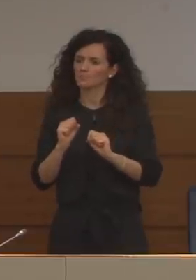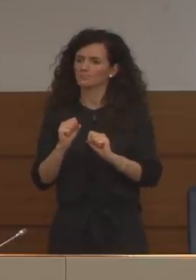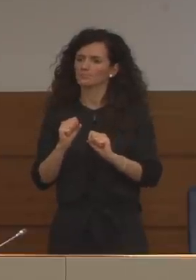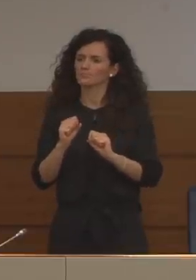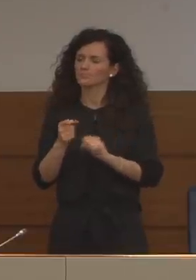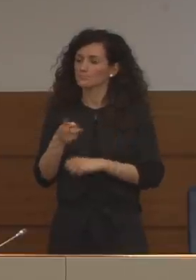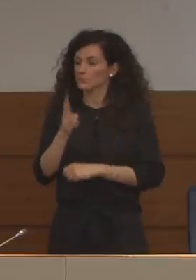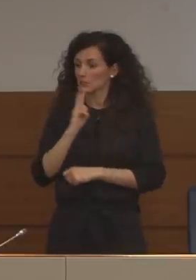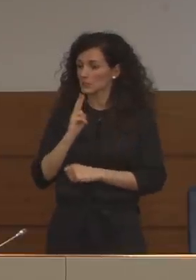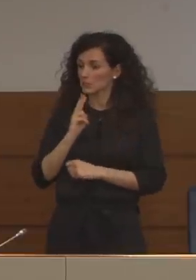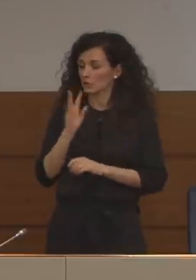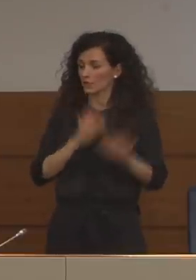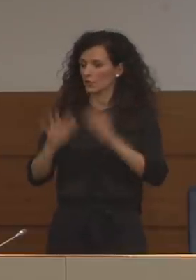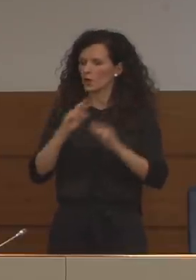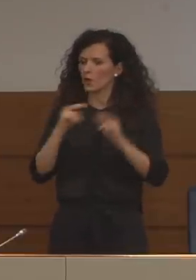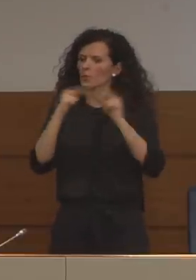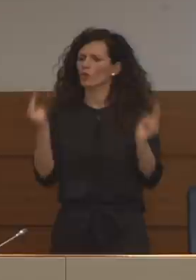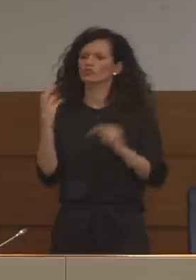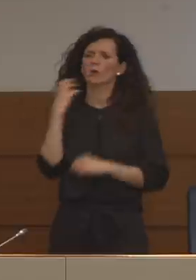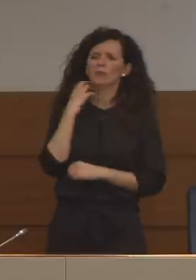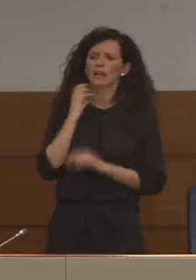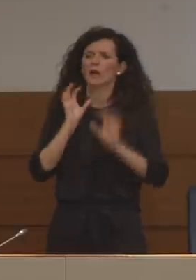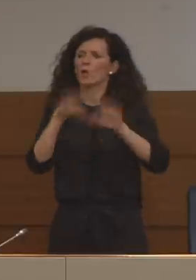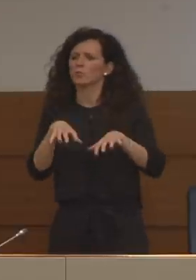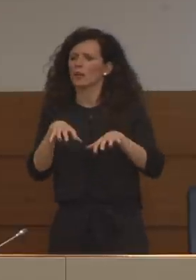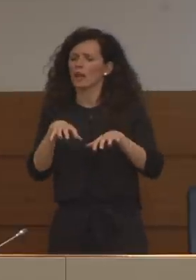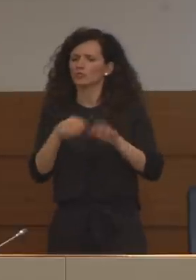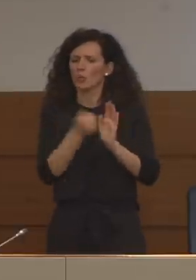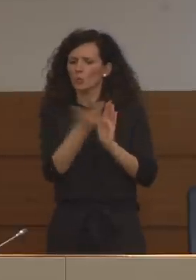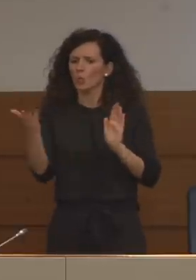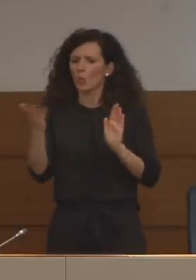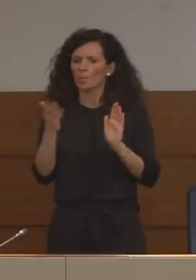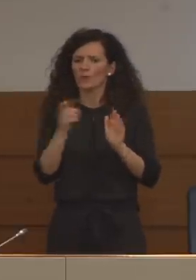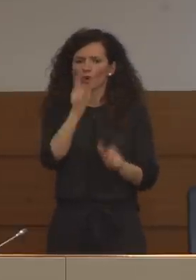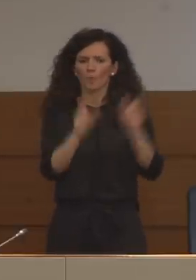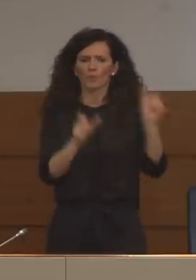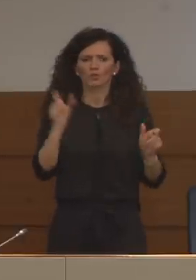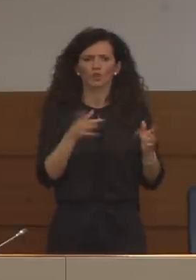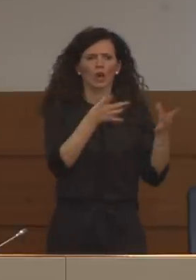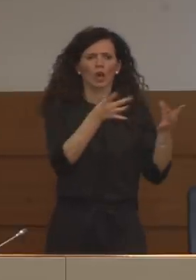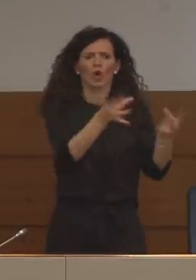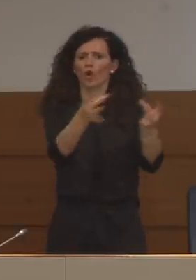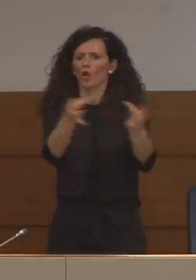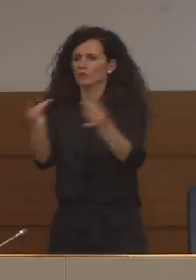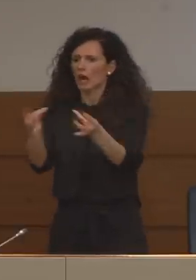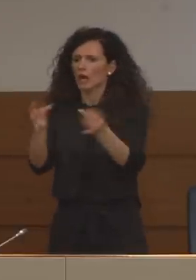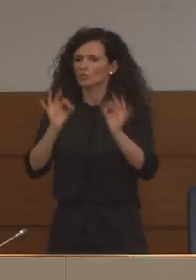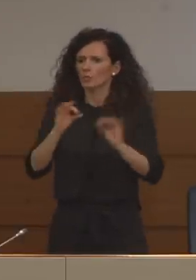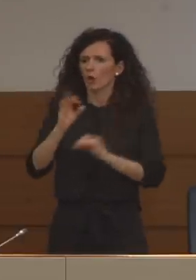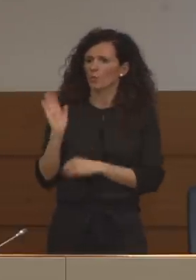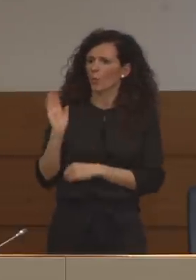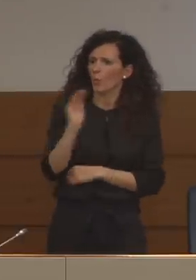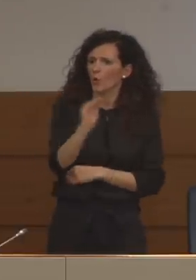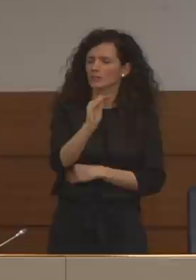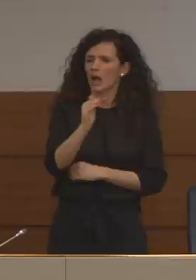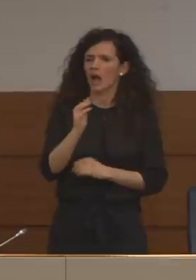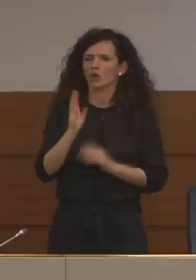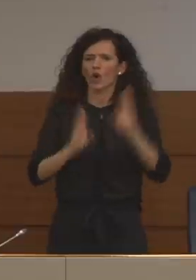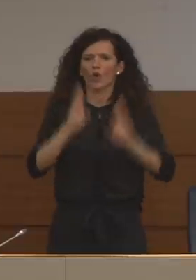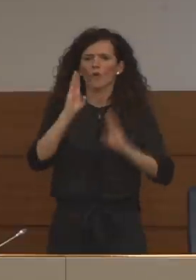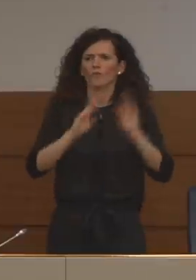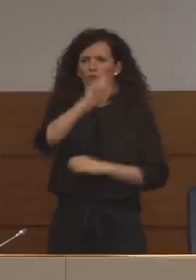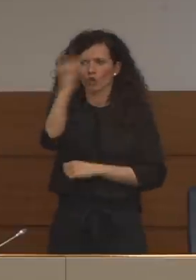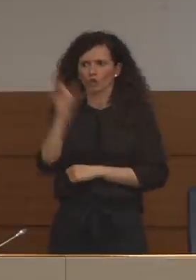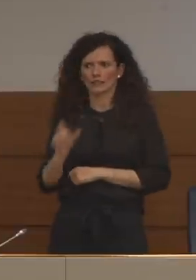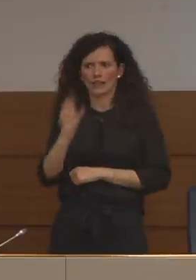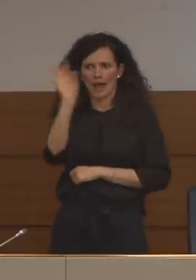bergamo nella provincia di brescia si registra il numero più alto di contagi il su base quotidiana rispetto a tutto il paese fra l'altro